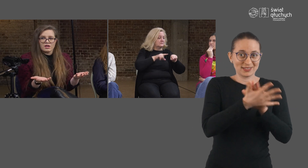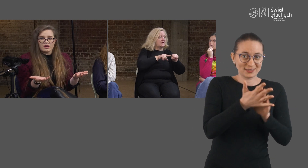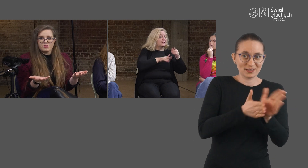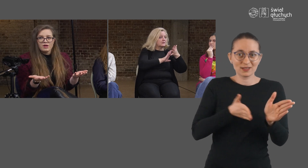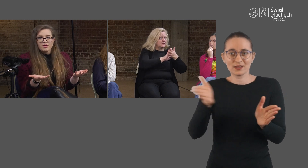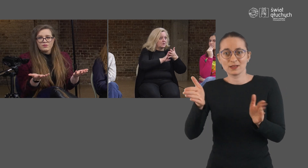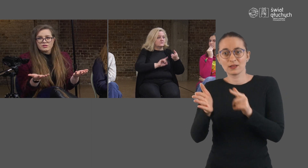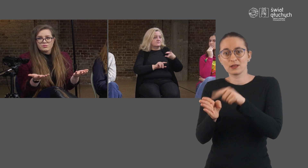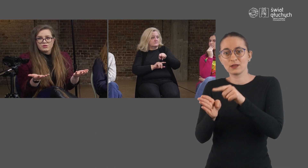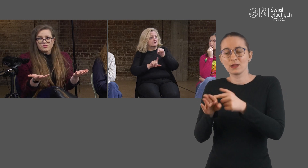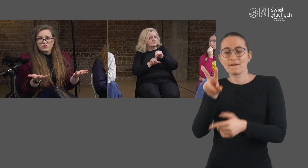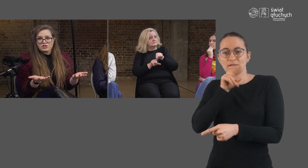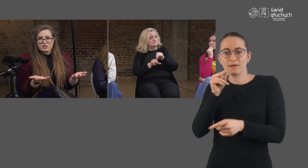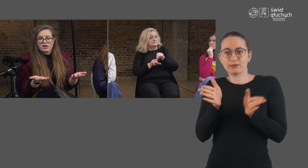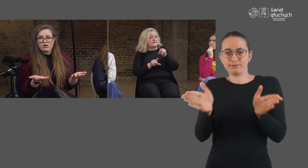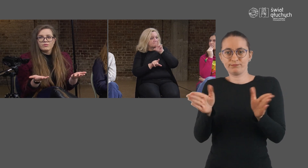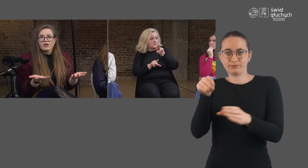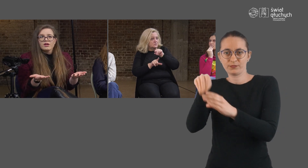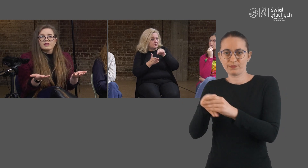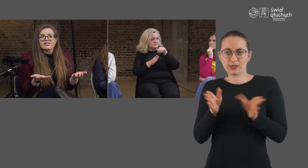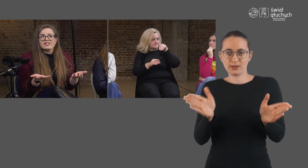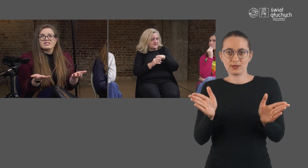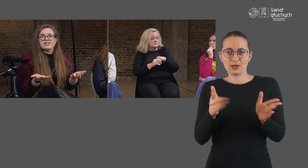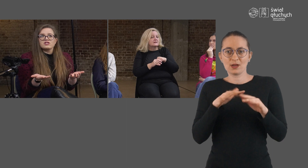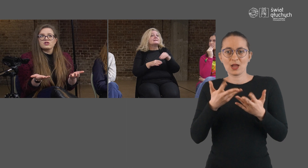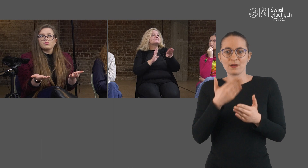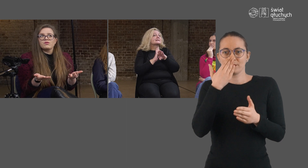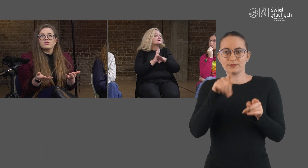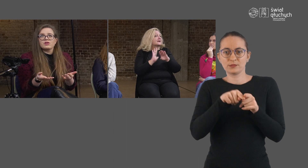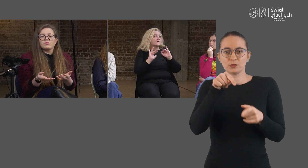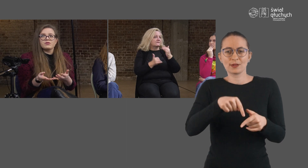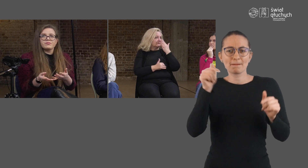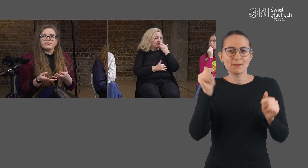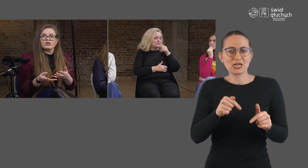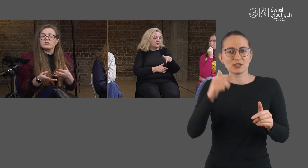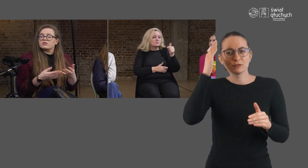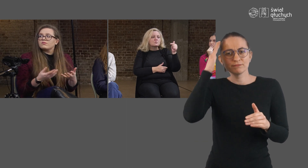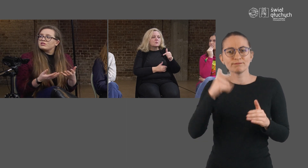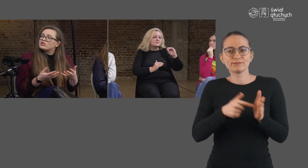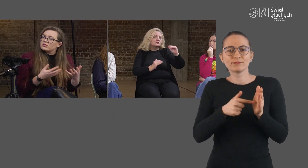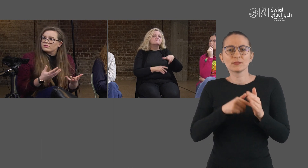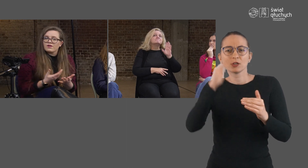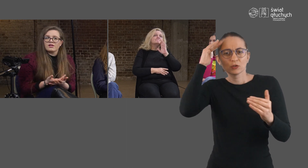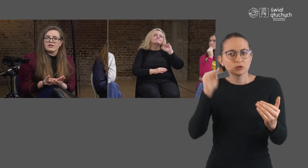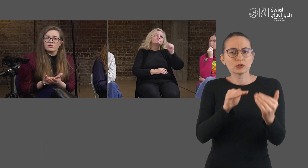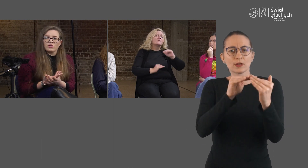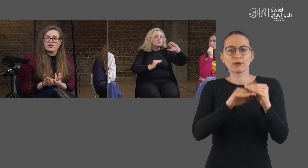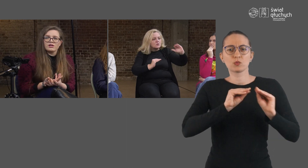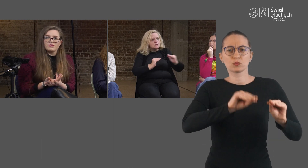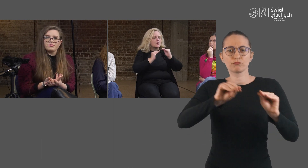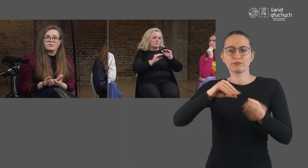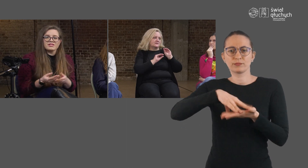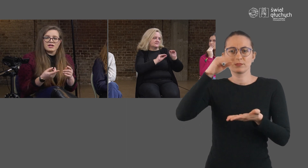plus języka, powiedzmy, fonicznego, na takiej zasadzie, że to powinno jakby być dostosowana ta